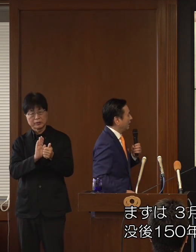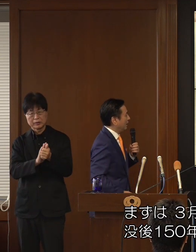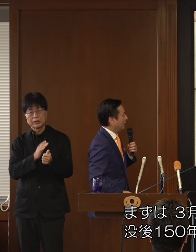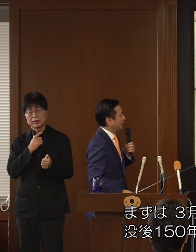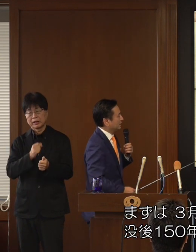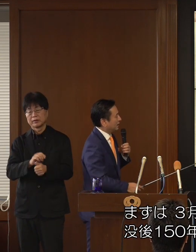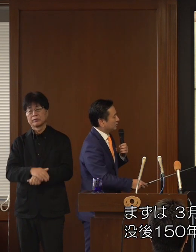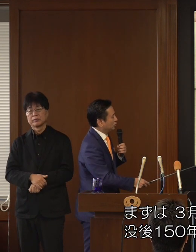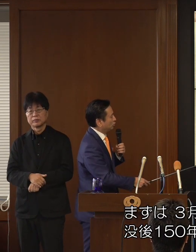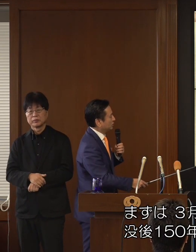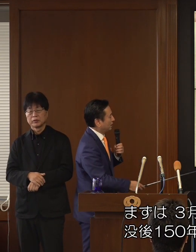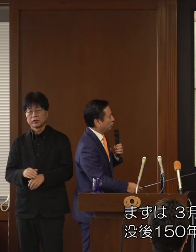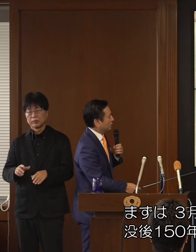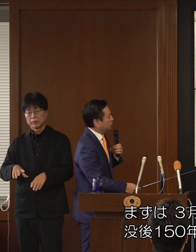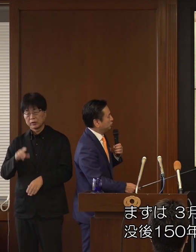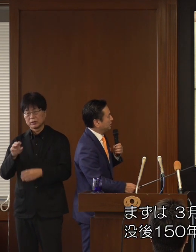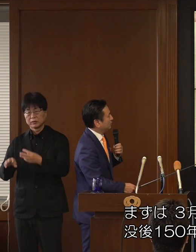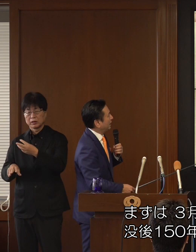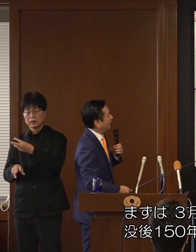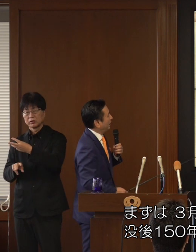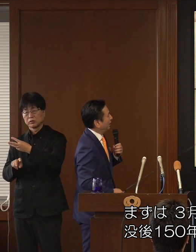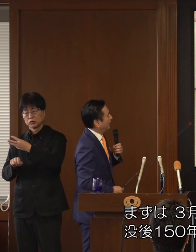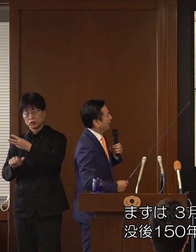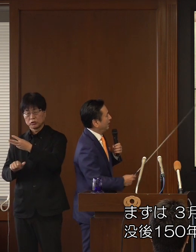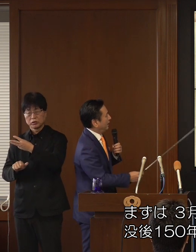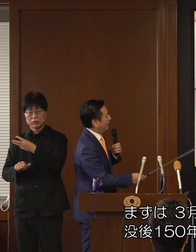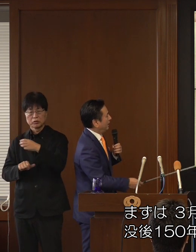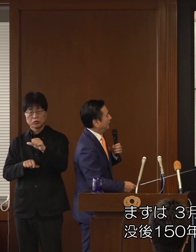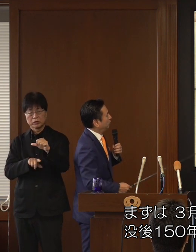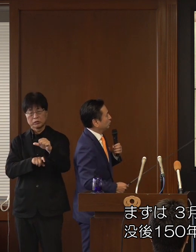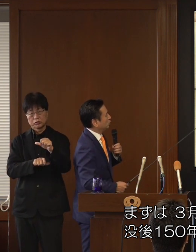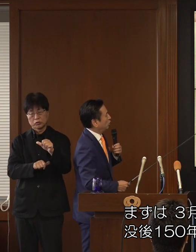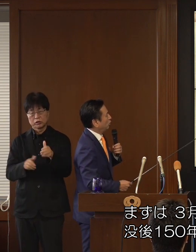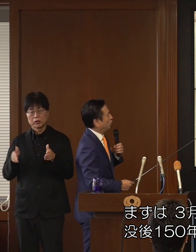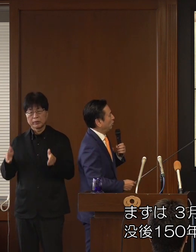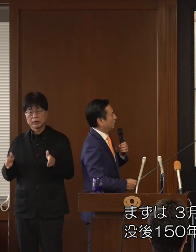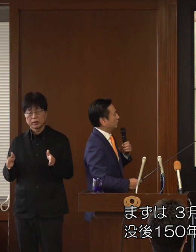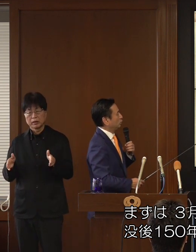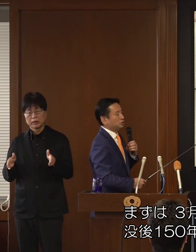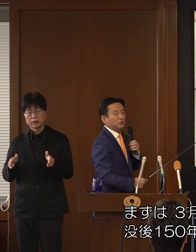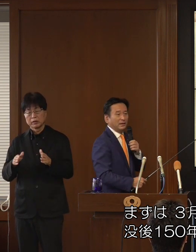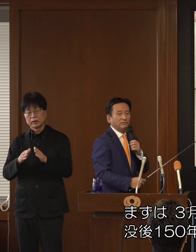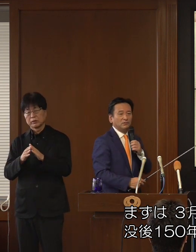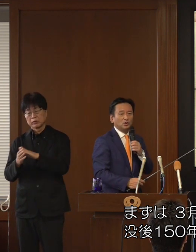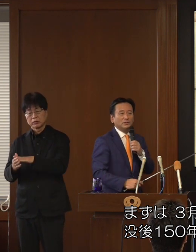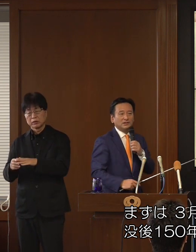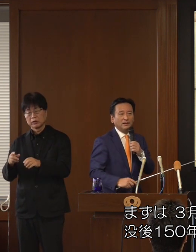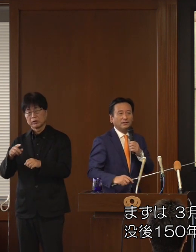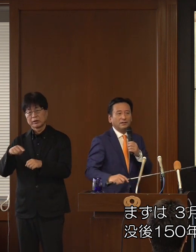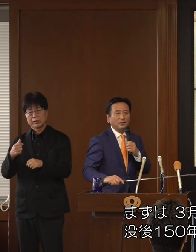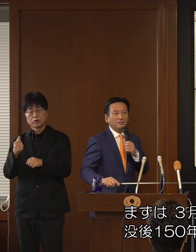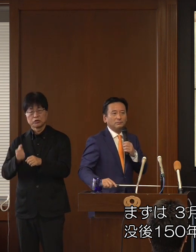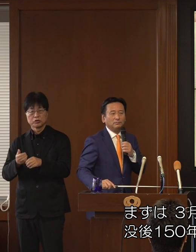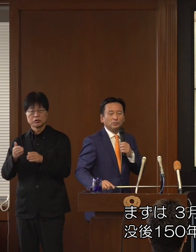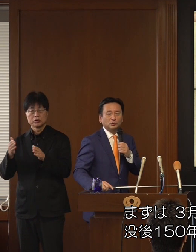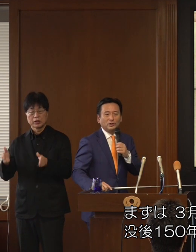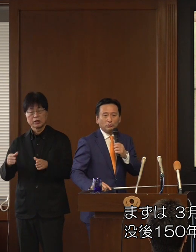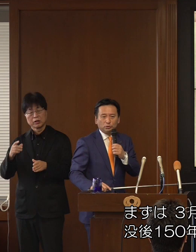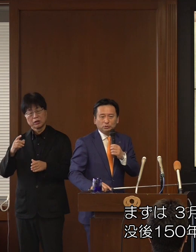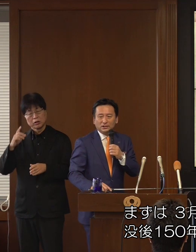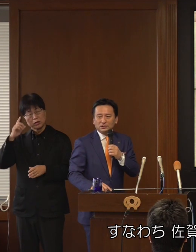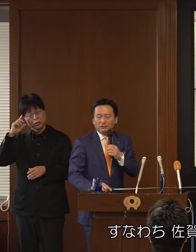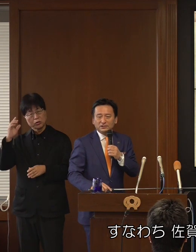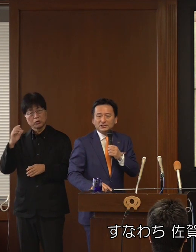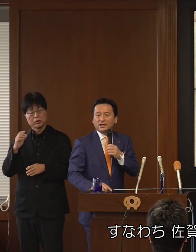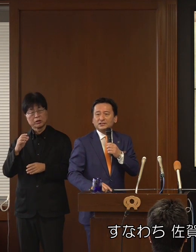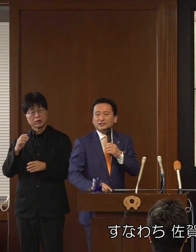は3月15日から5月12日まで、没後150年特別展、没後